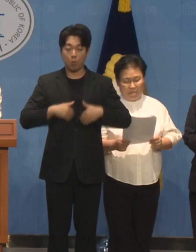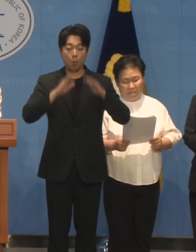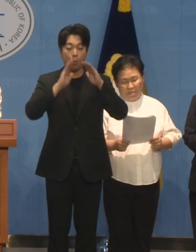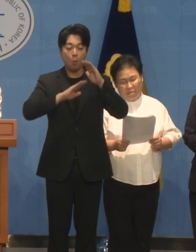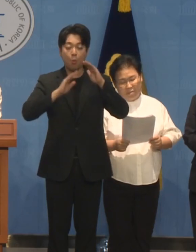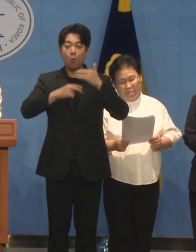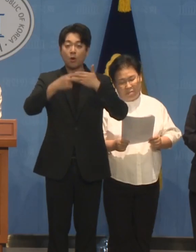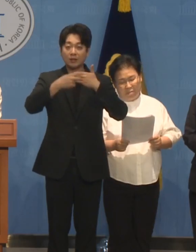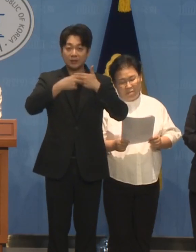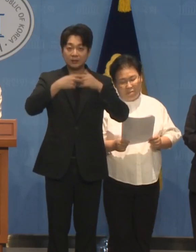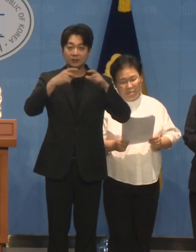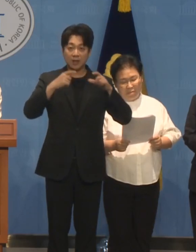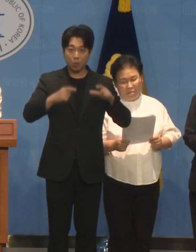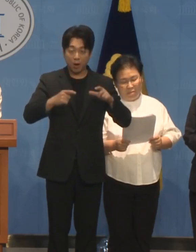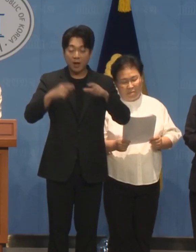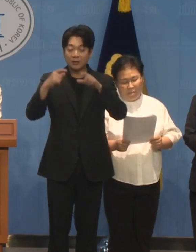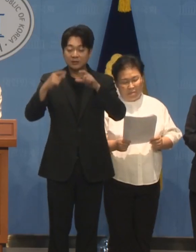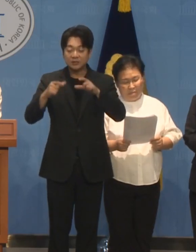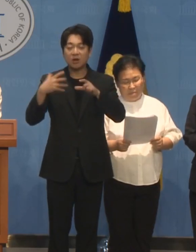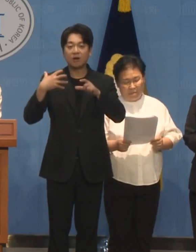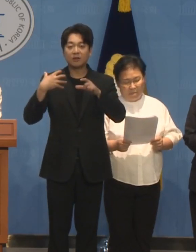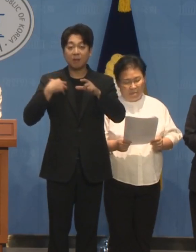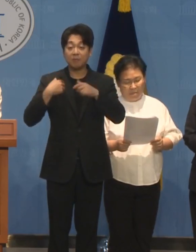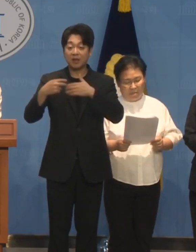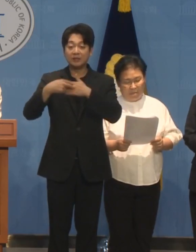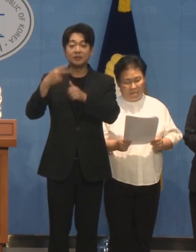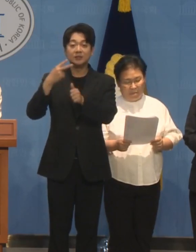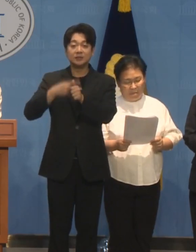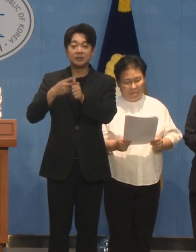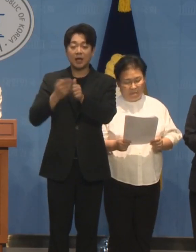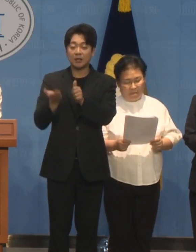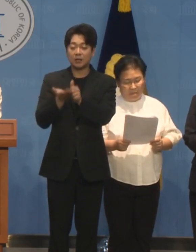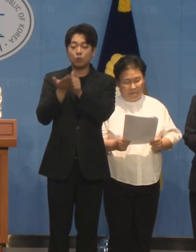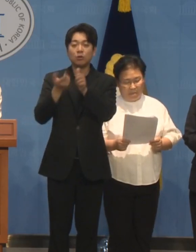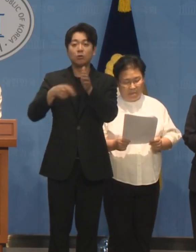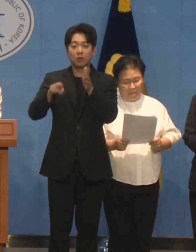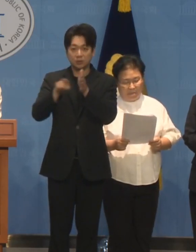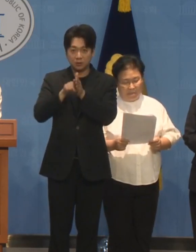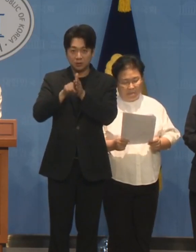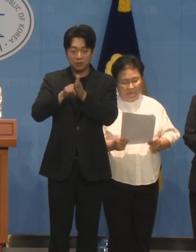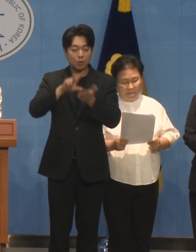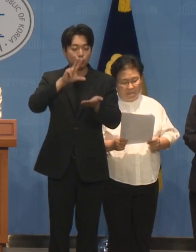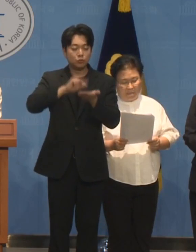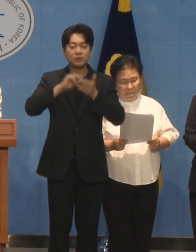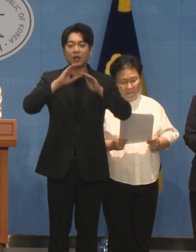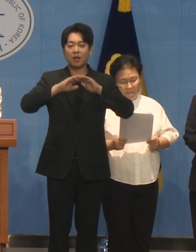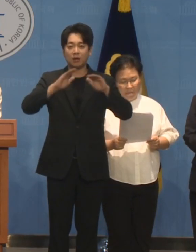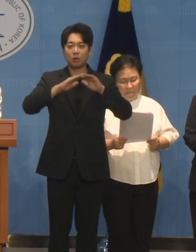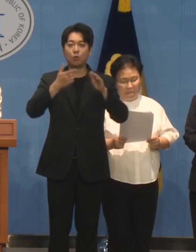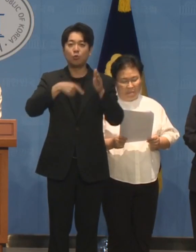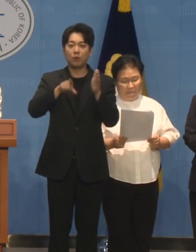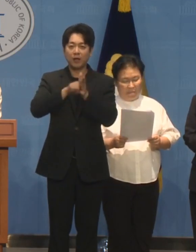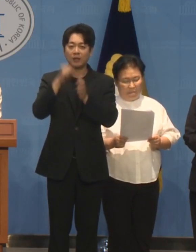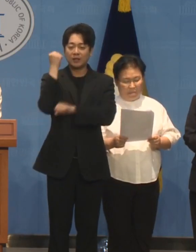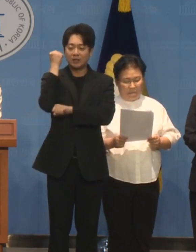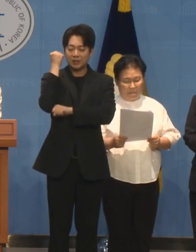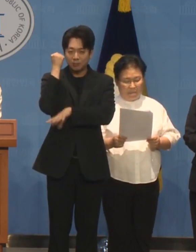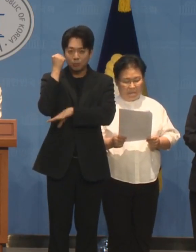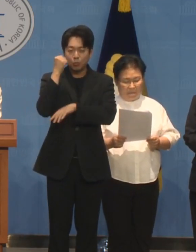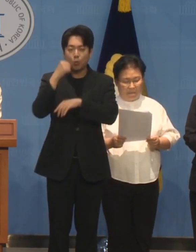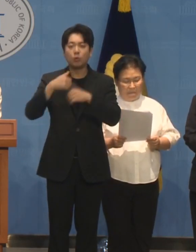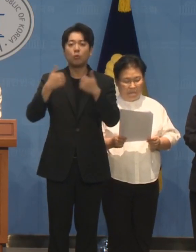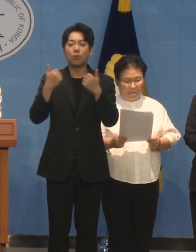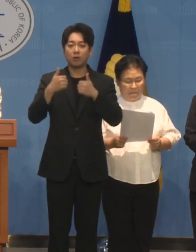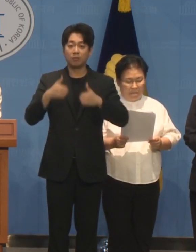설립과 지역의사제 도입 등 필수의료, 지역의료 문제를 해결할 근본적인 대안에 대해 적극